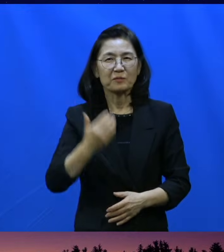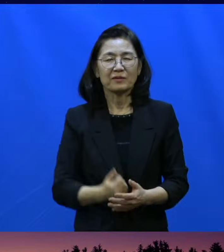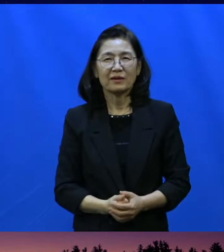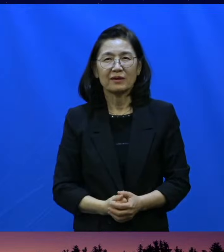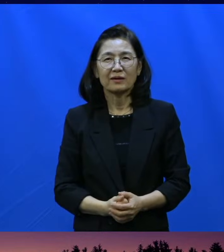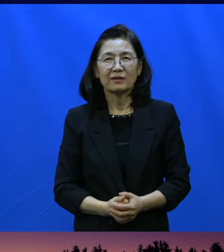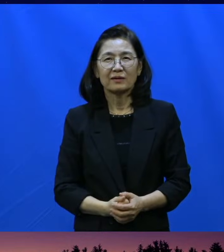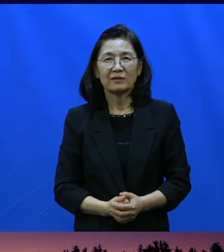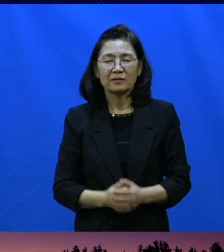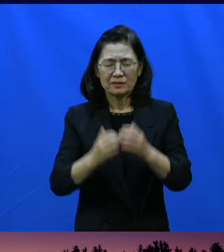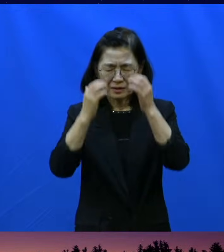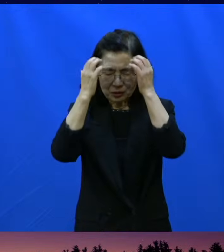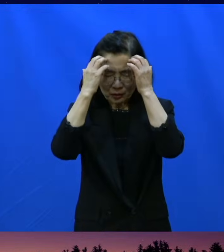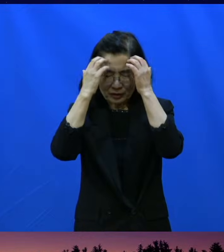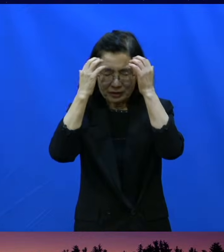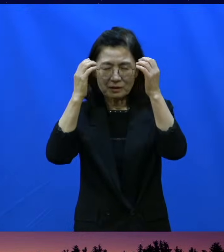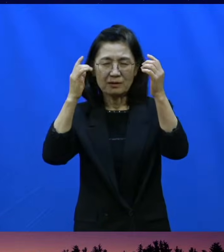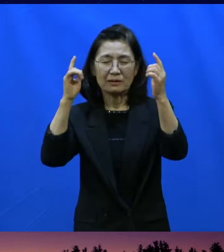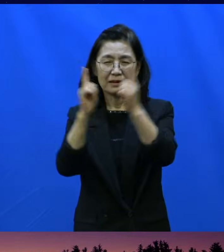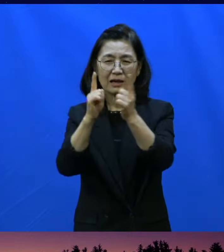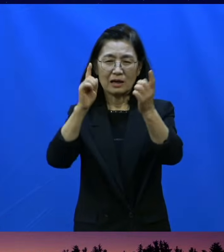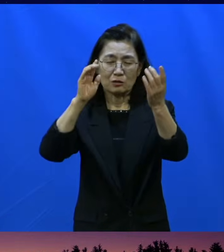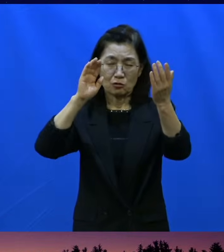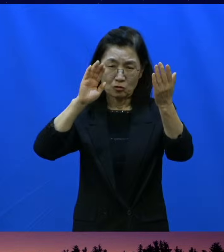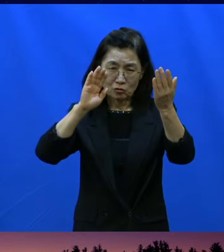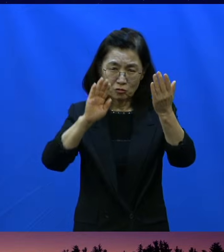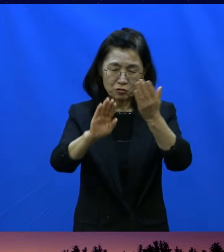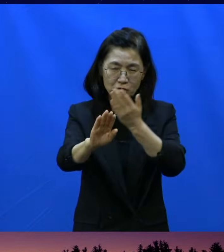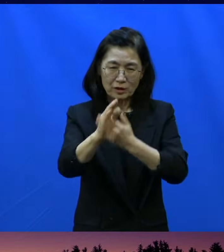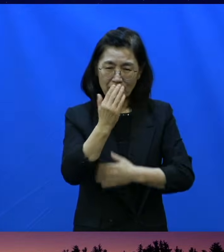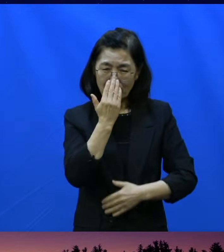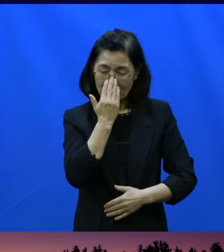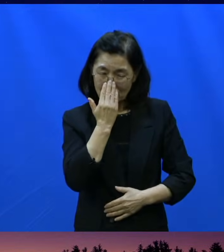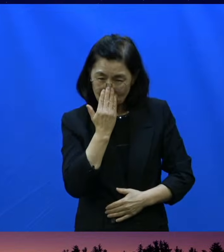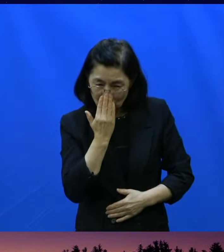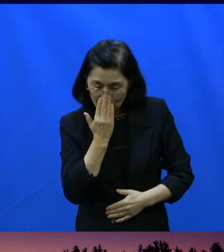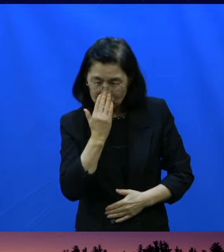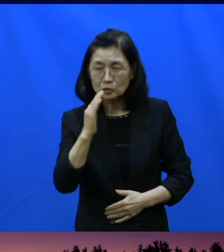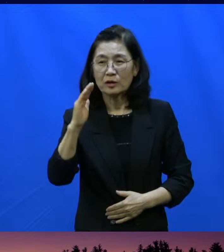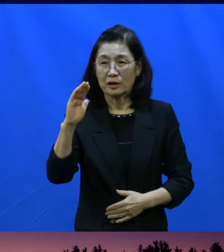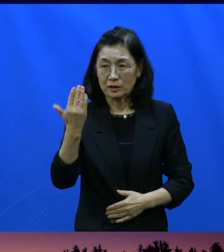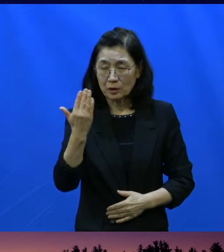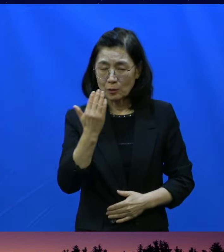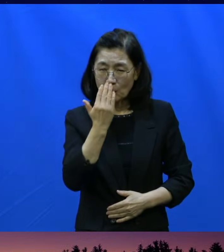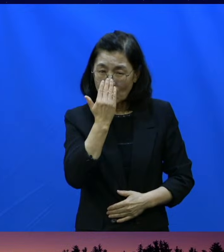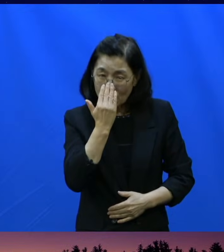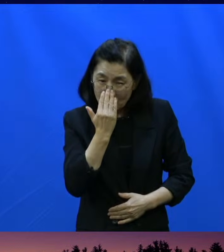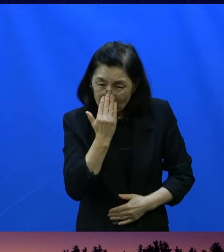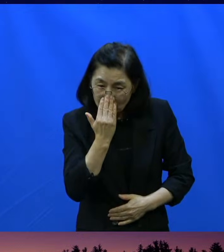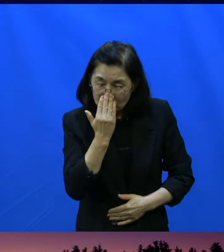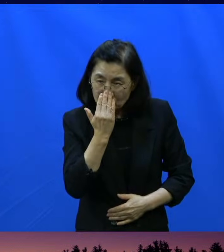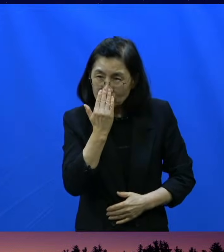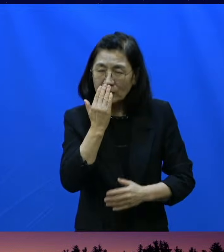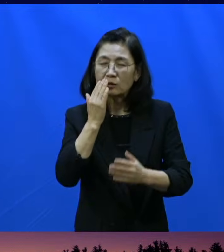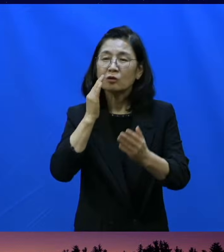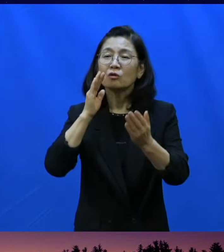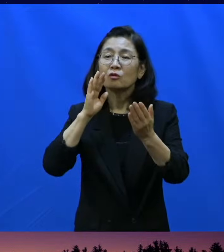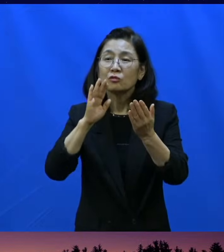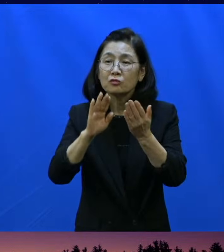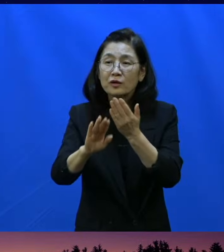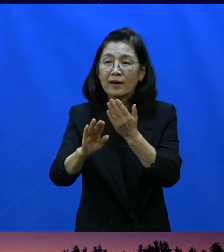고난을 당해야 겸손해지고, 겸손해져야 귀가 열려요. 말씀을 듣는 귀가 열려.